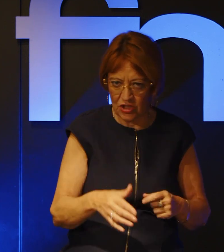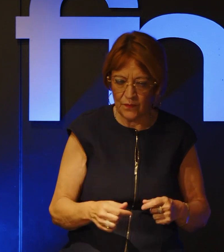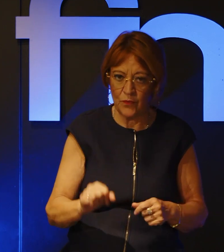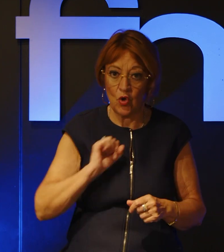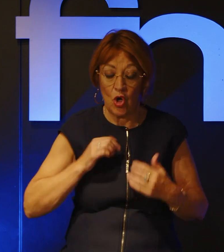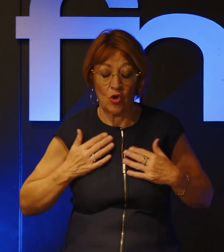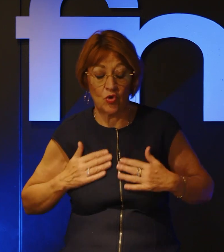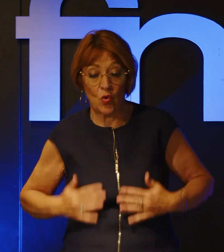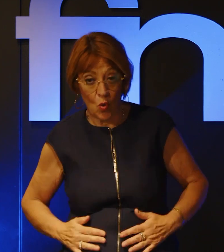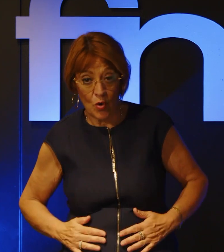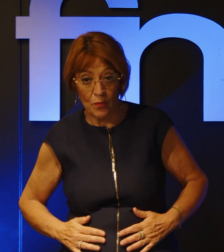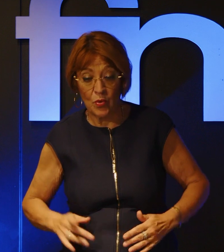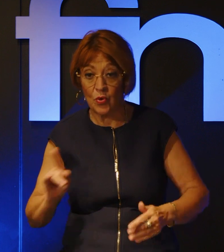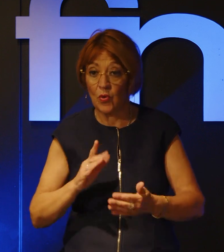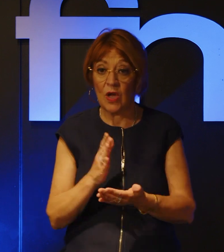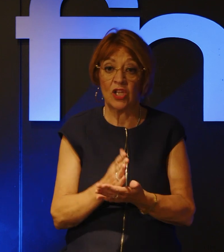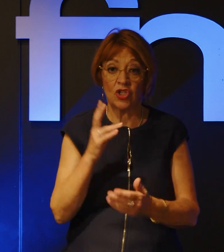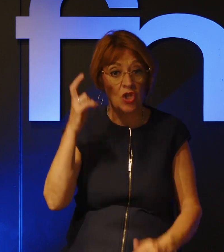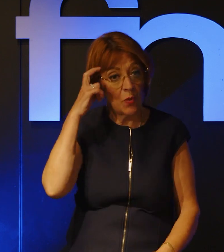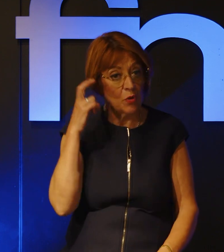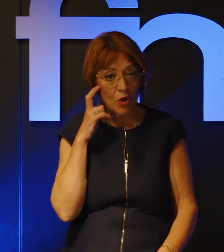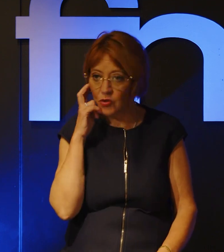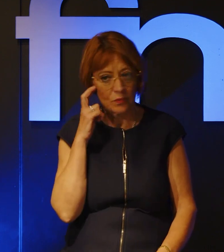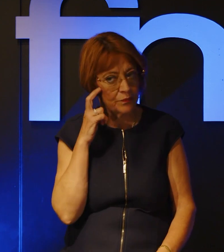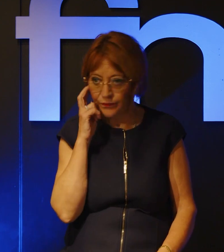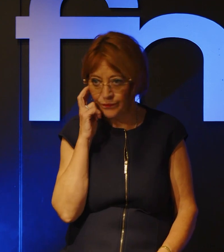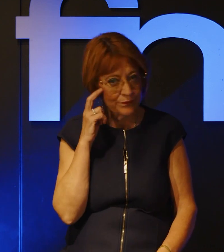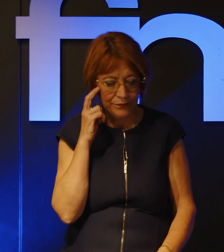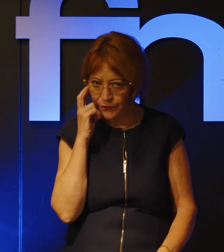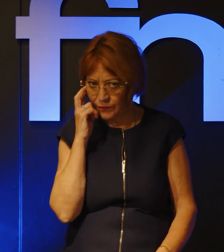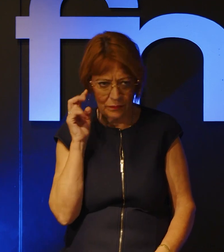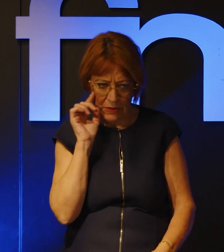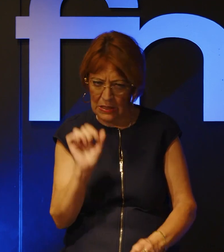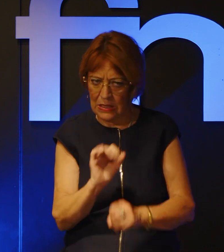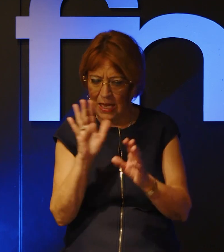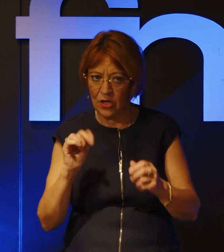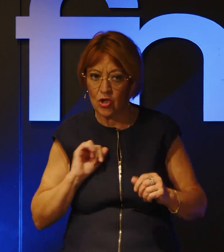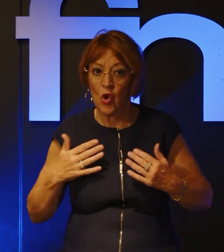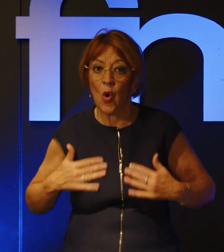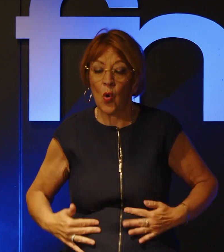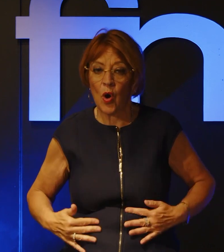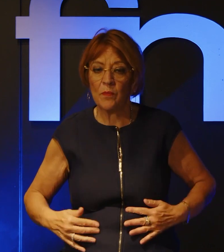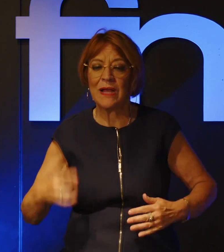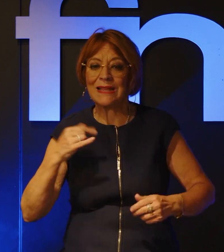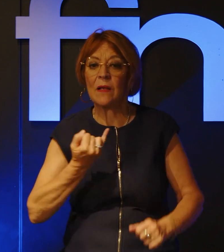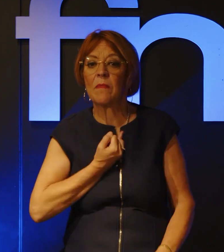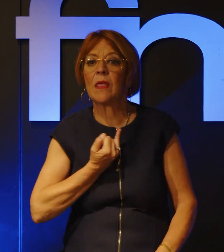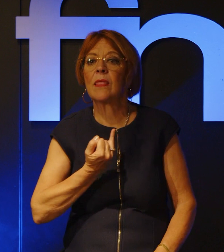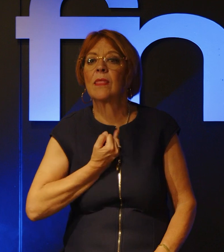o nosso corpo ele não é só biológico é evidente mas o nosso corpo carrega uma